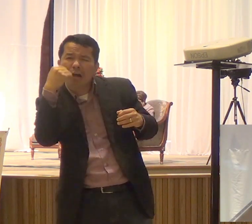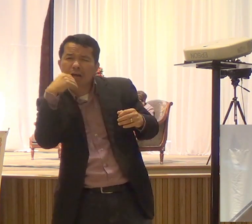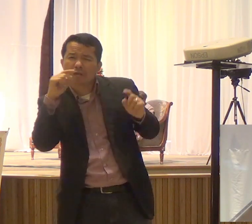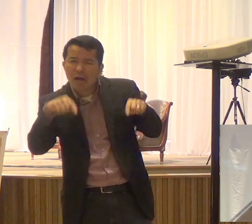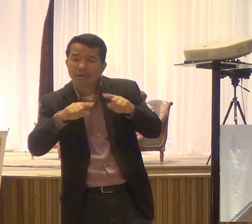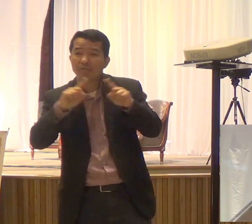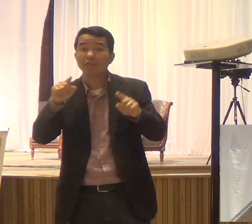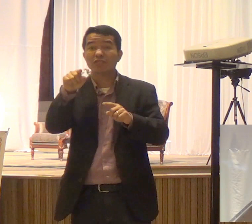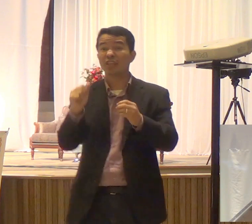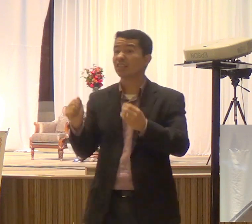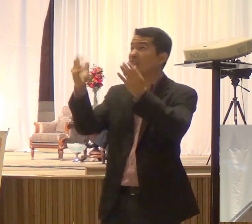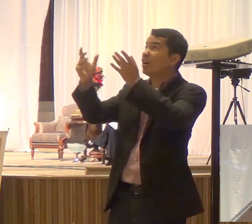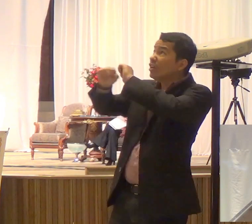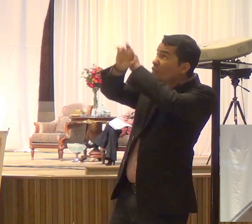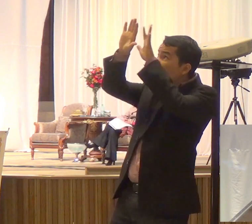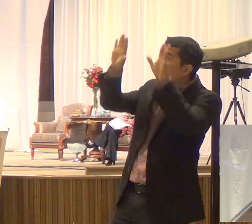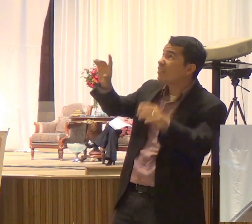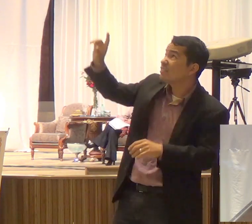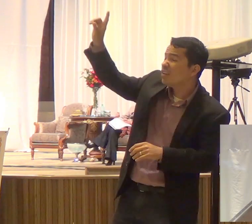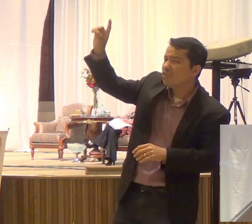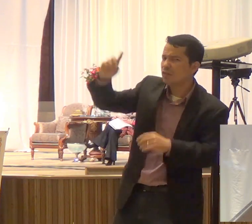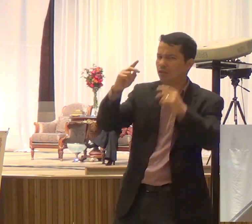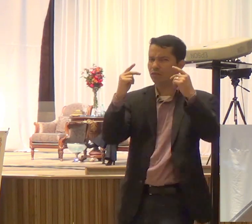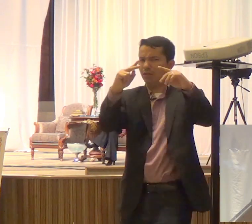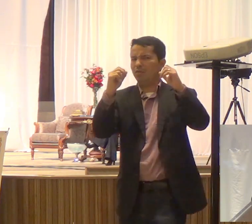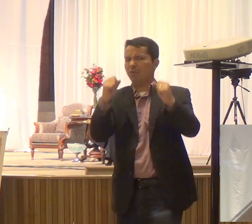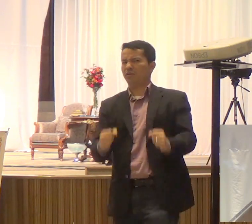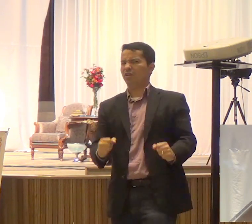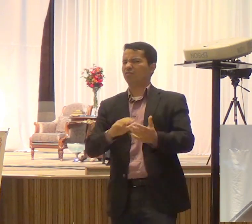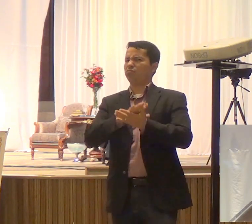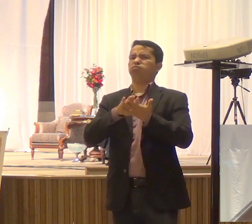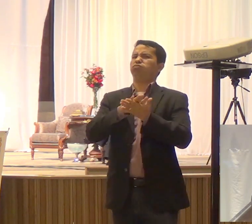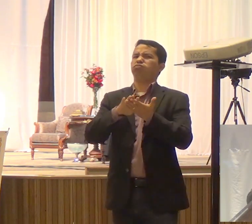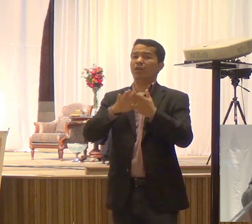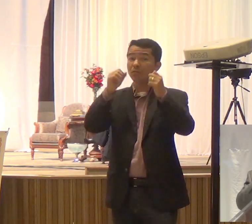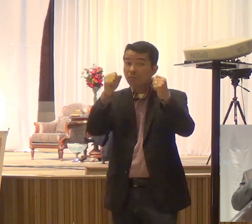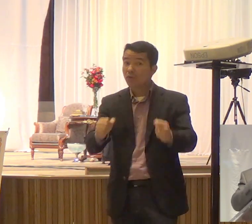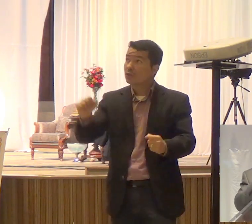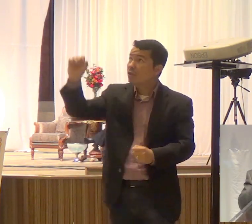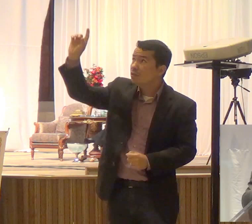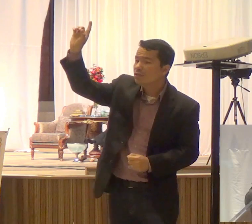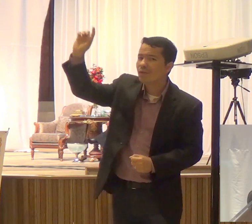Amém? Não é no nosso poder, mas é no poder de Deus. Gente, eu fico olhando